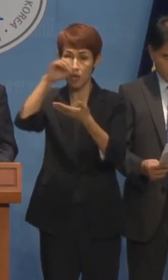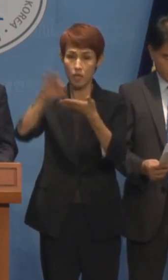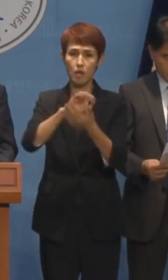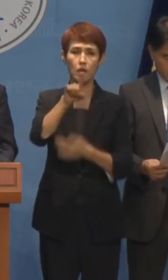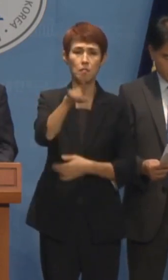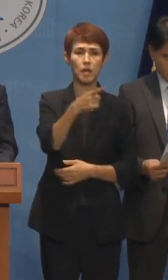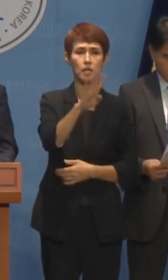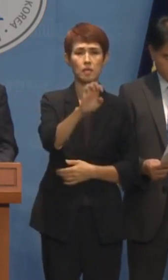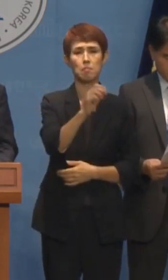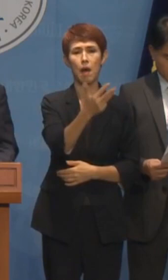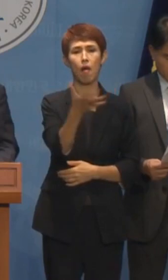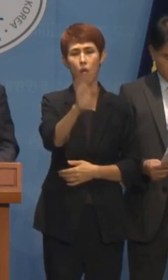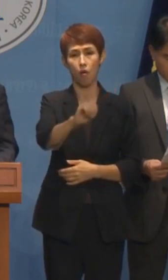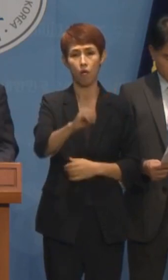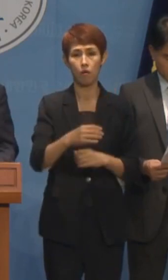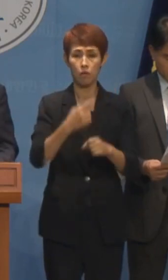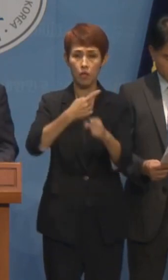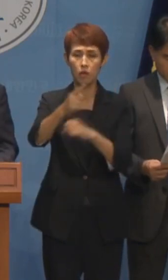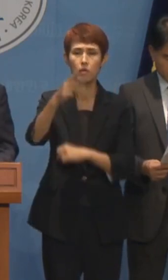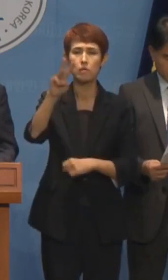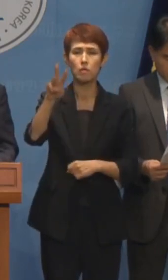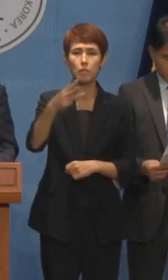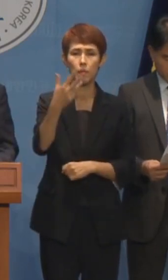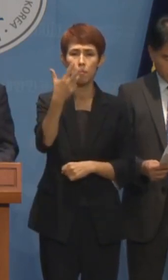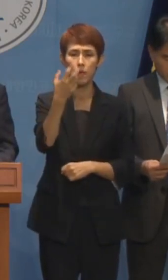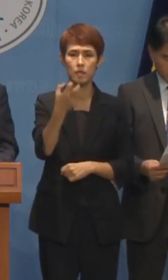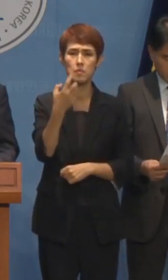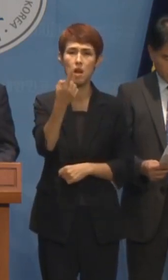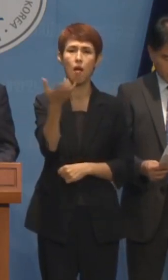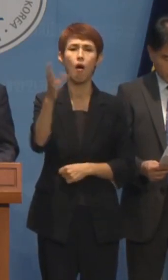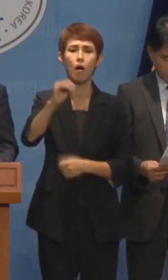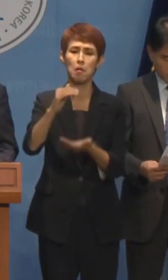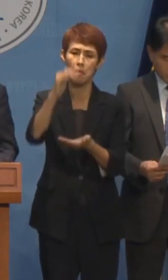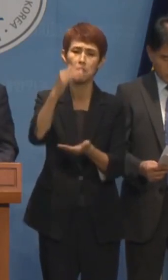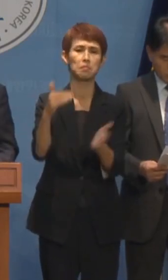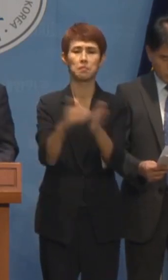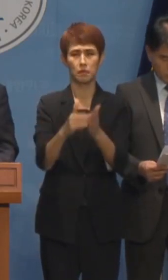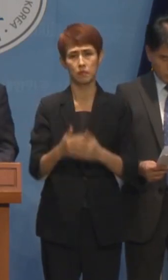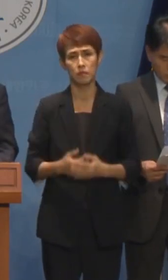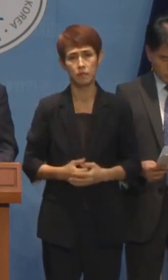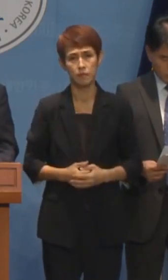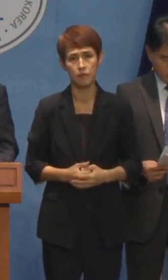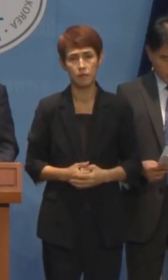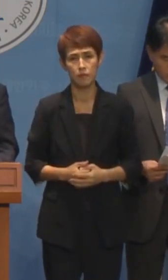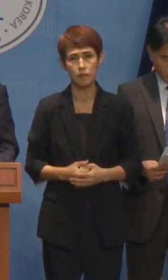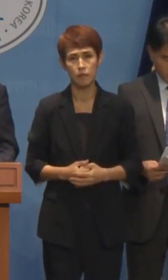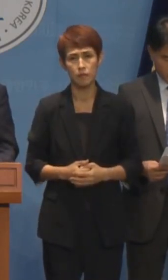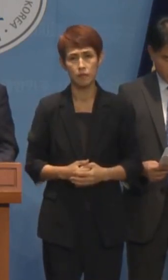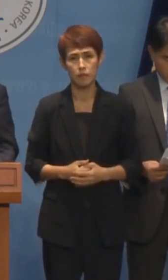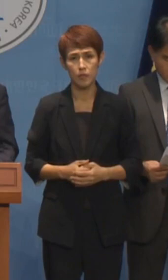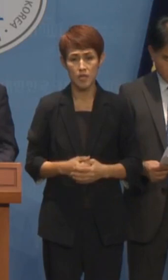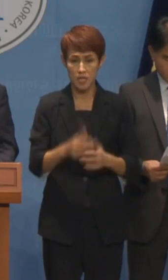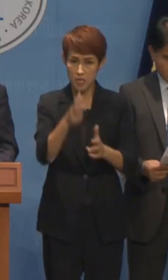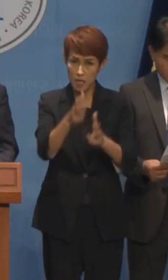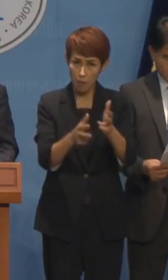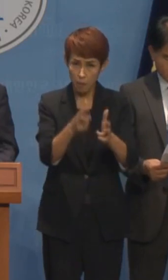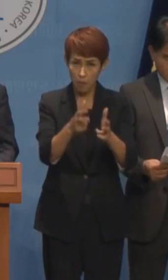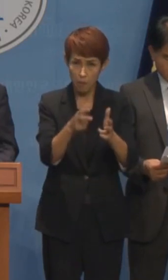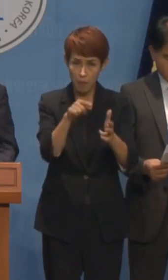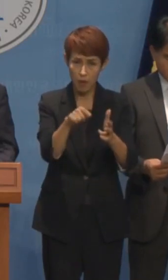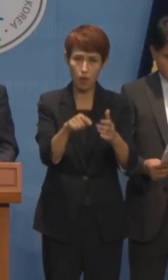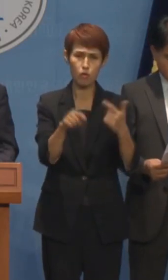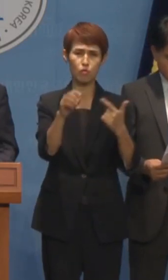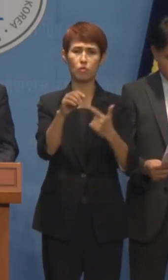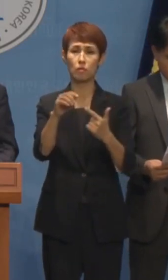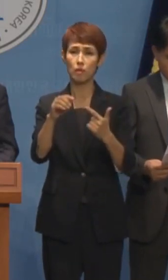원에서 내년 381억 원으로 오르는 데 그쳤다. 이는 본사업 소유액의 6%